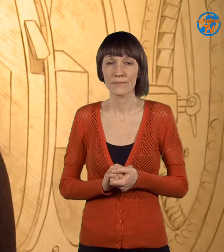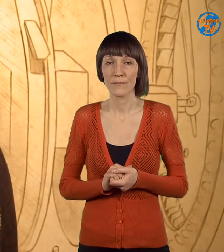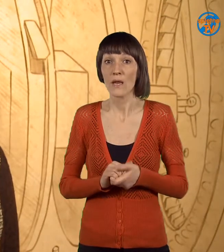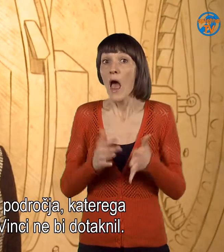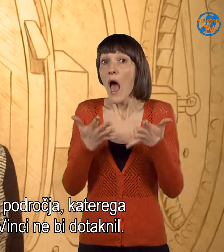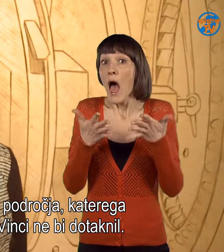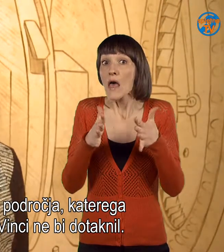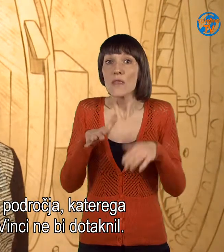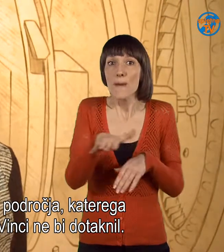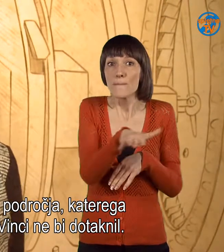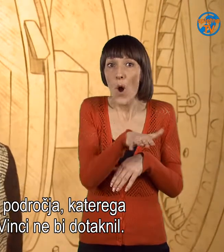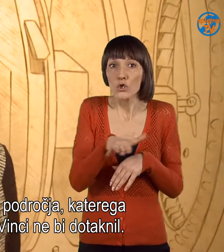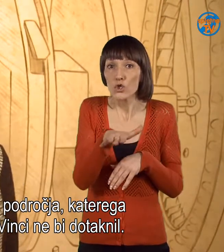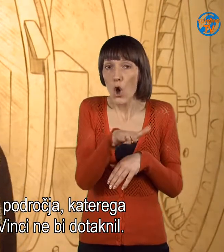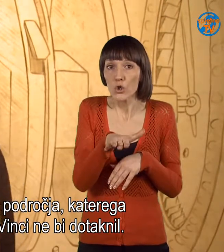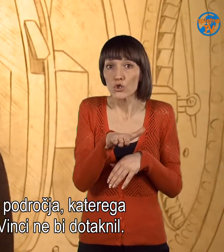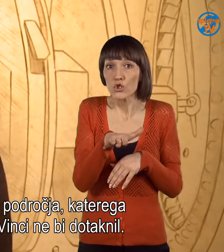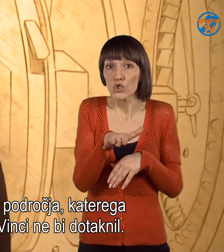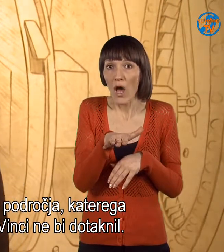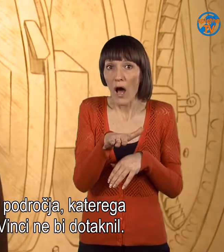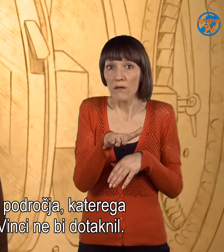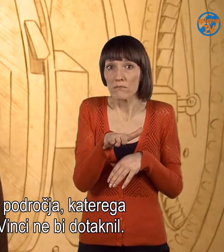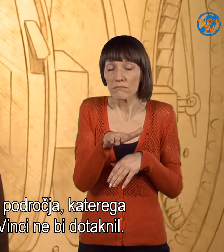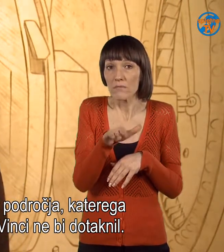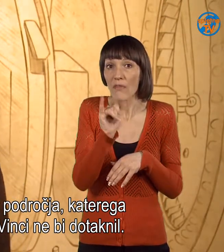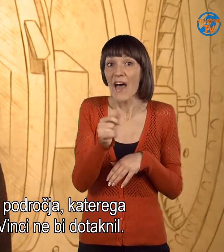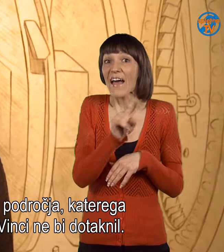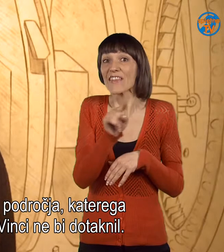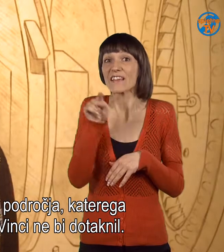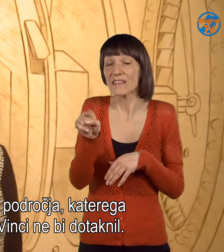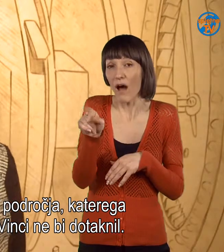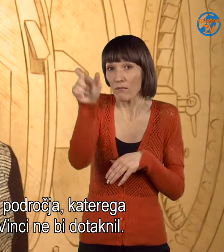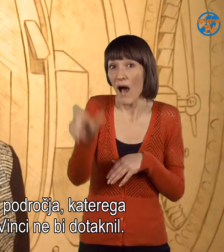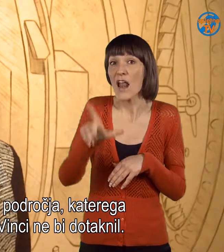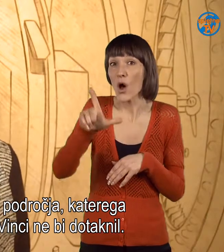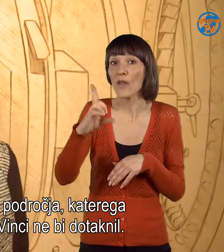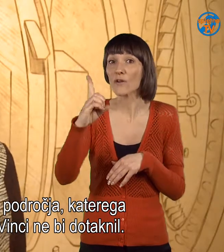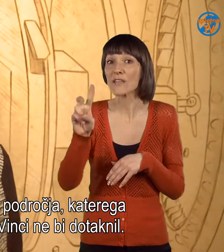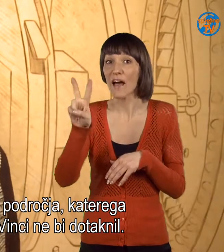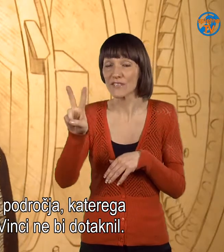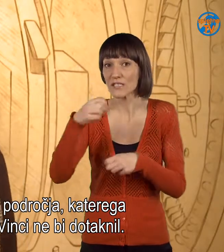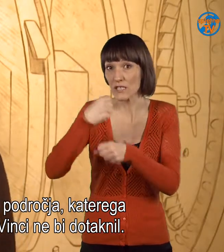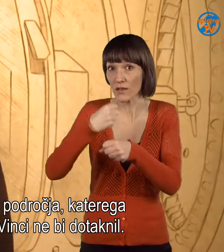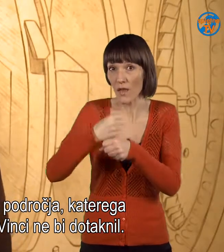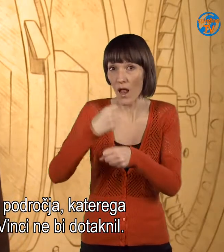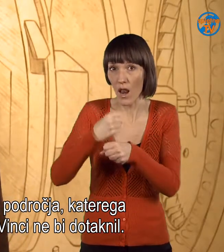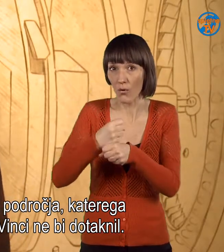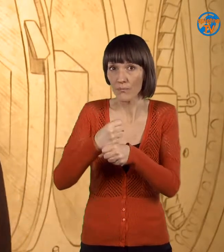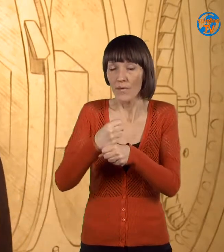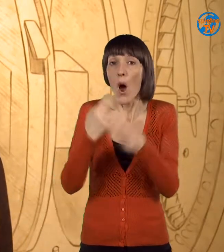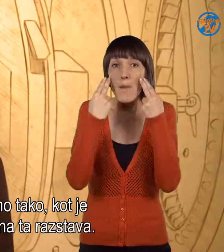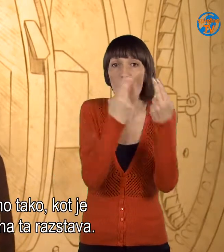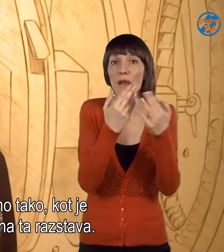Pravzaprav ni področja, katerega se Leonardo da Vinci ne bi dotaknil. Če gremo samo tako, kot je koncipirana